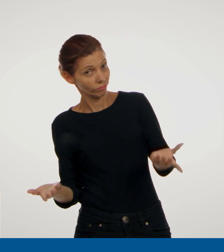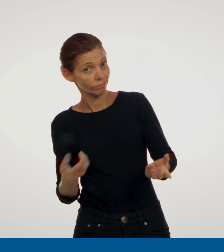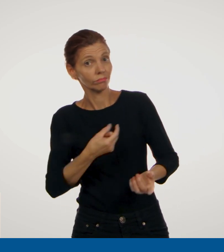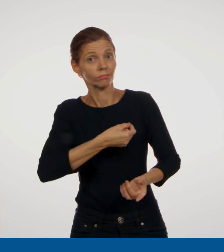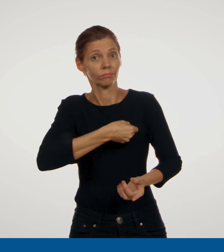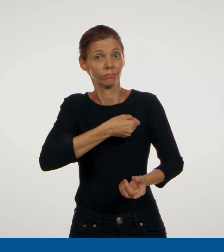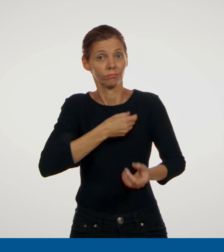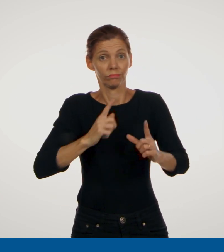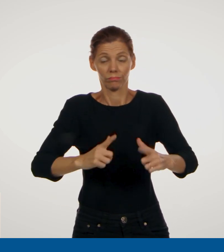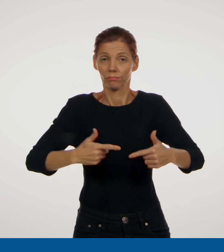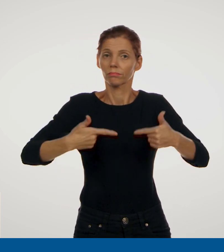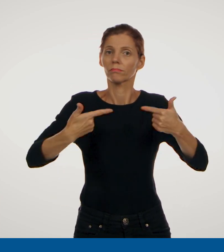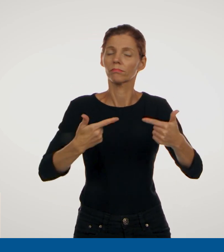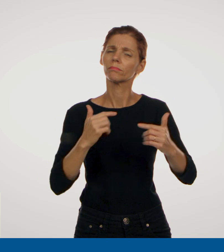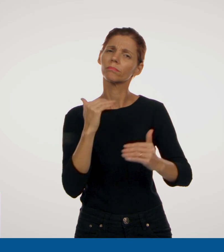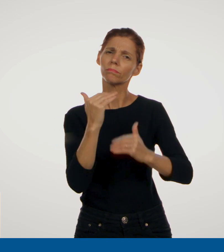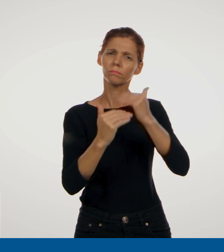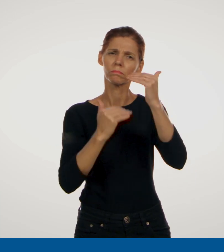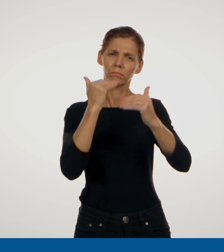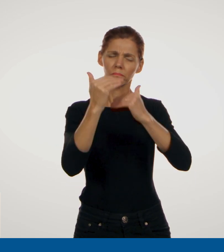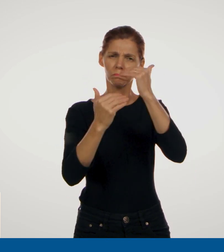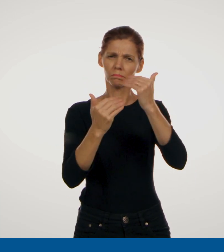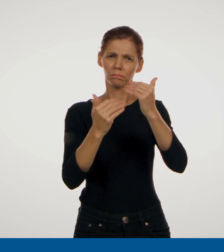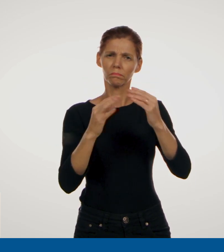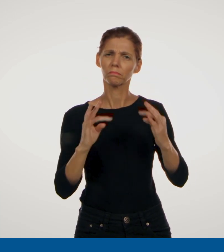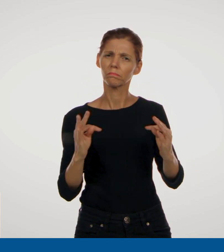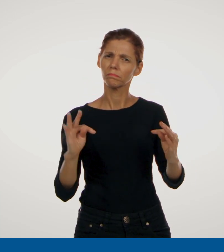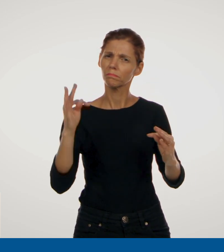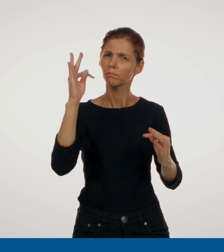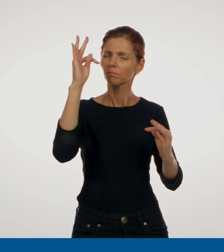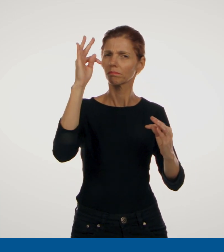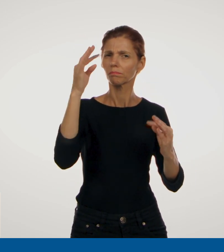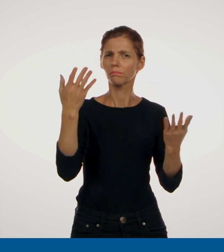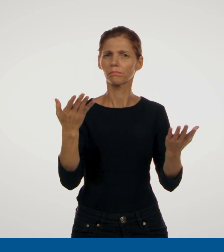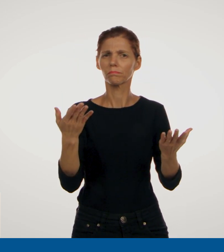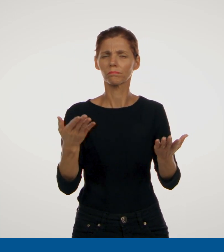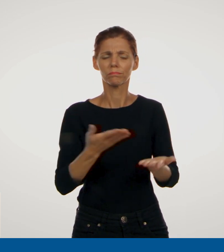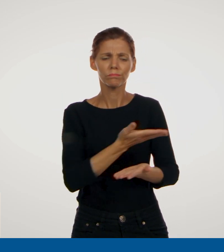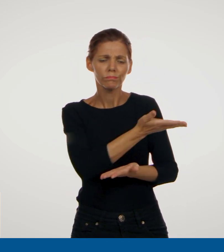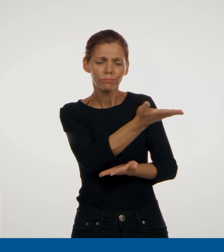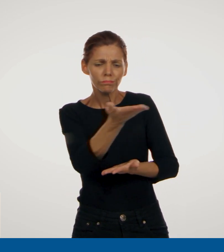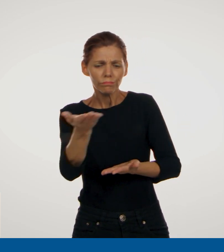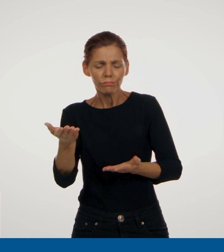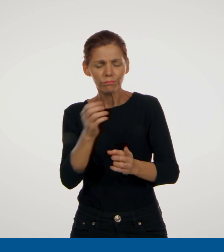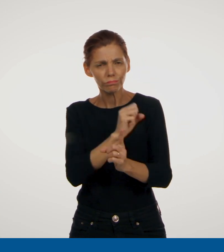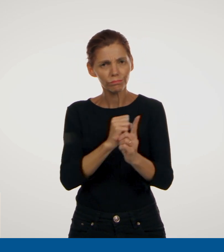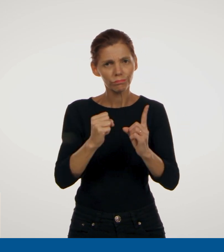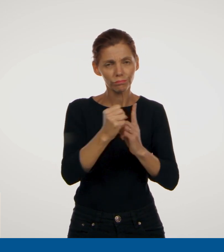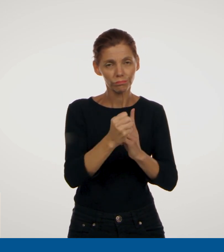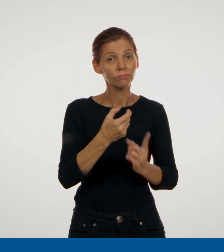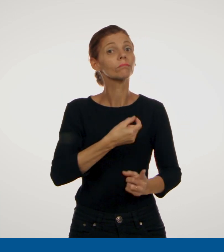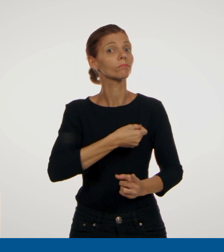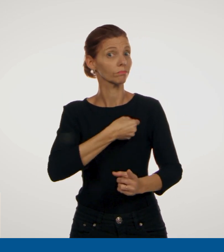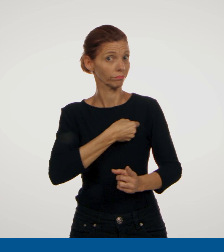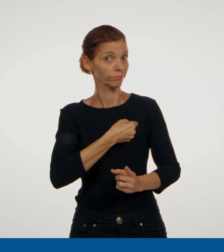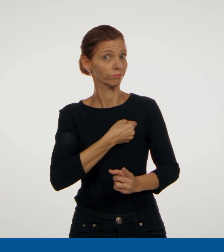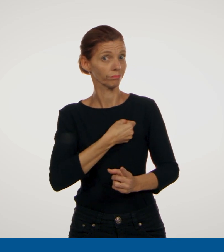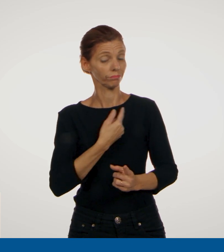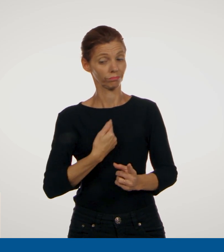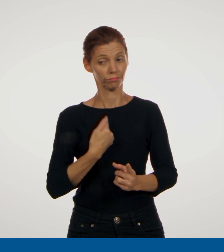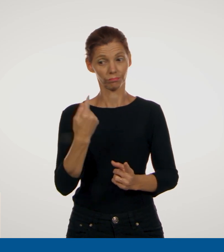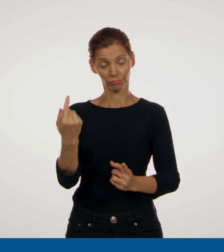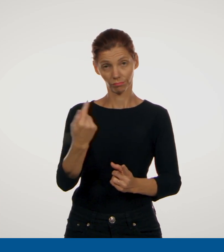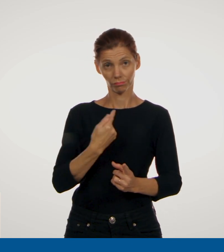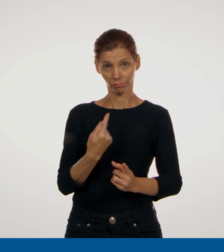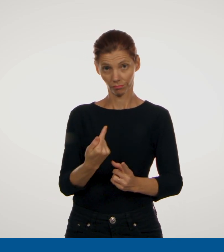engloba sobrevivência, desenvolvimento, técnicas, meio social e a vida em si. Ou seja, para